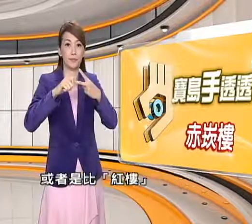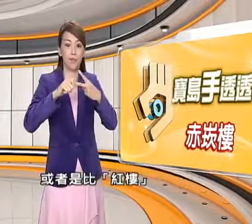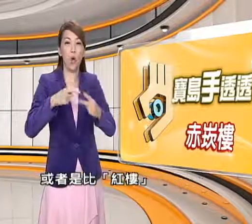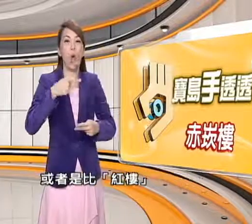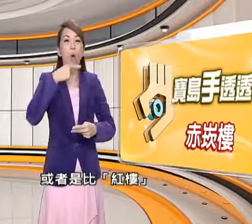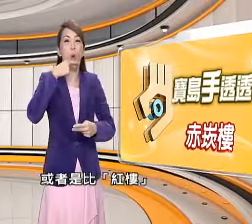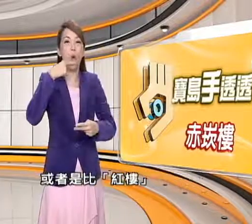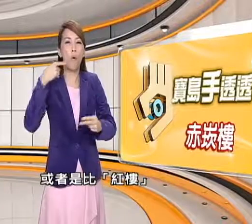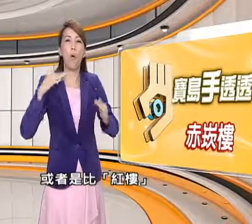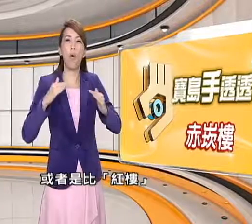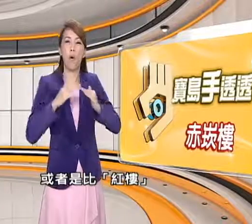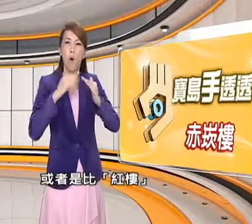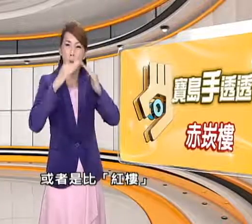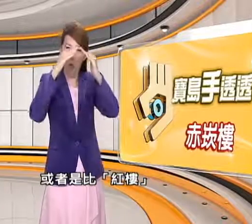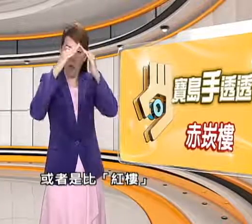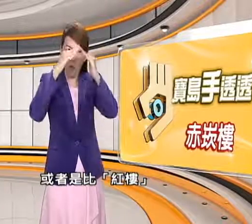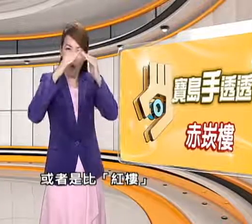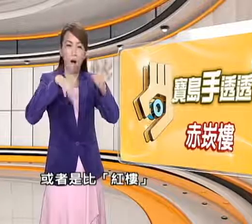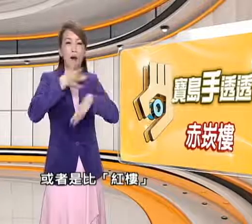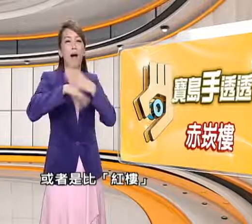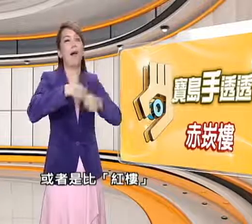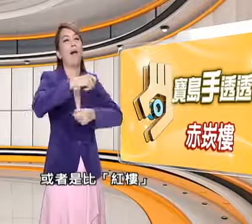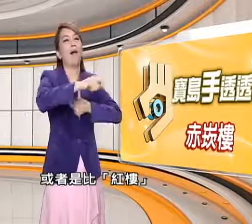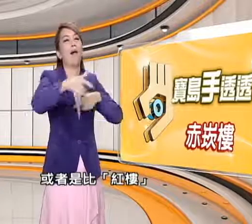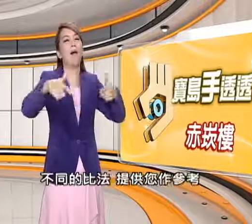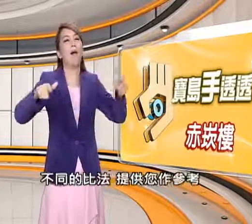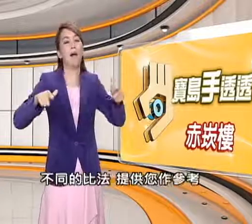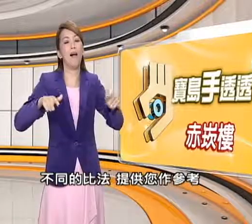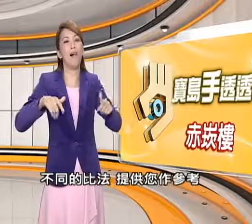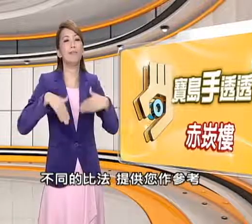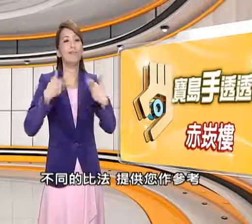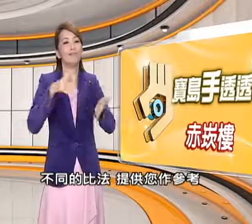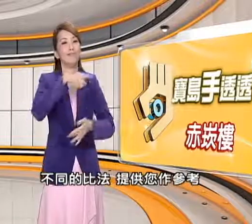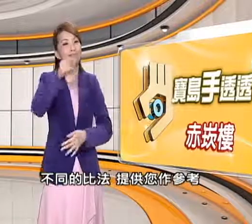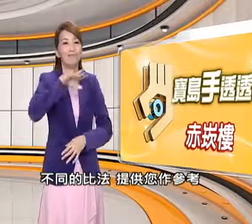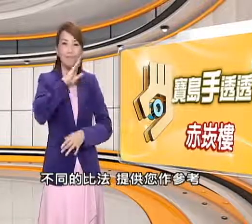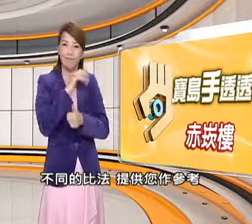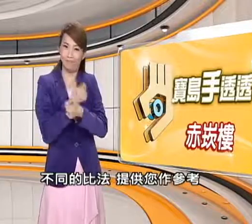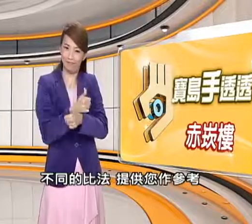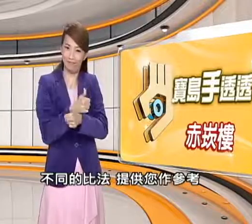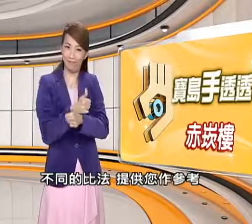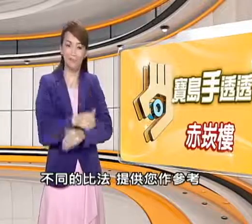比红楼，不同的笔法提供您做一个参考。